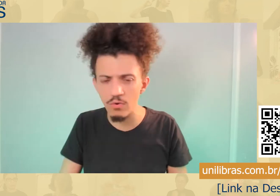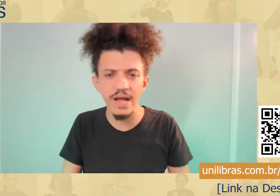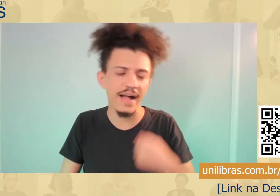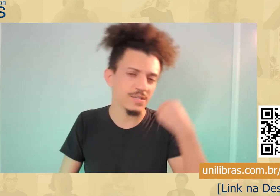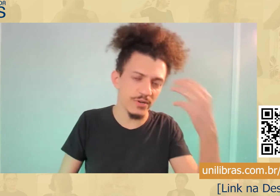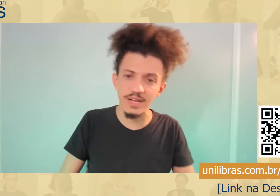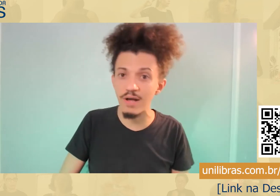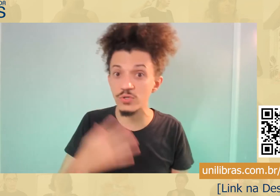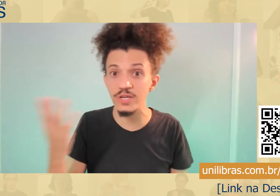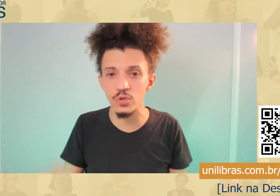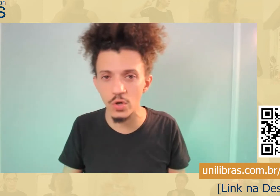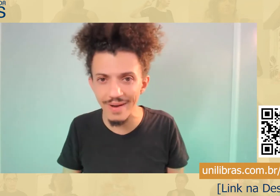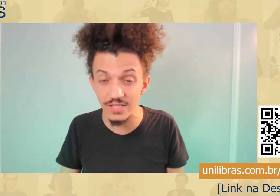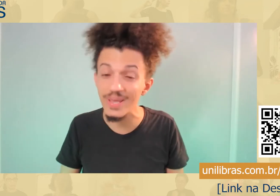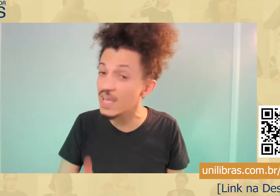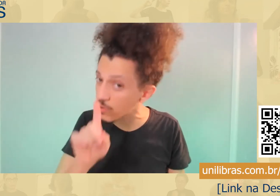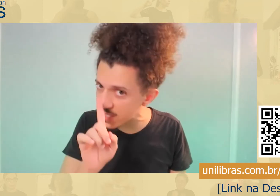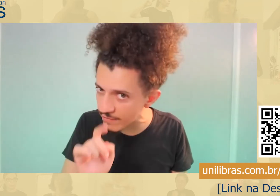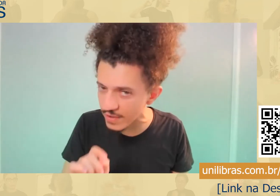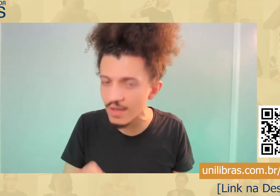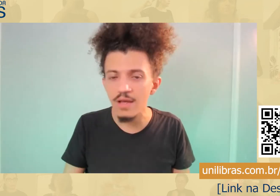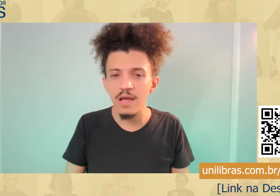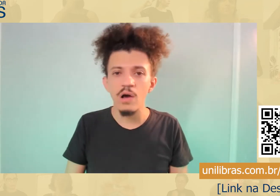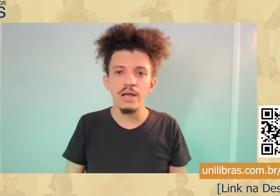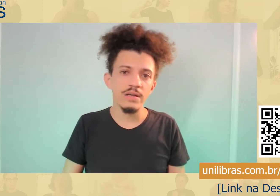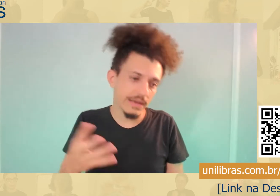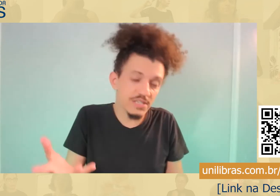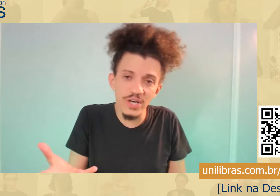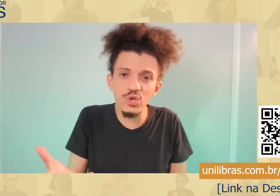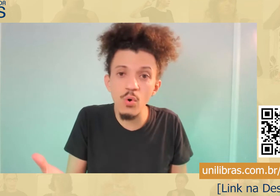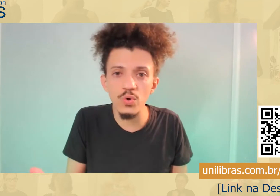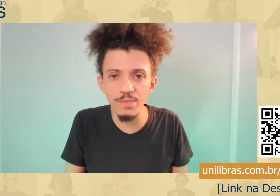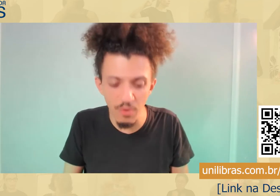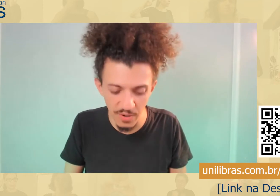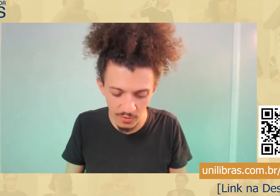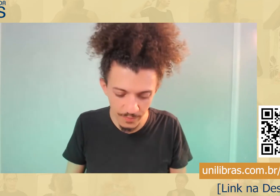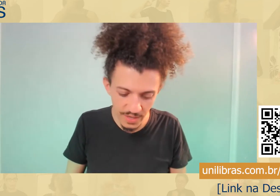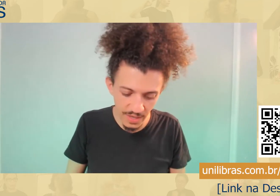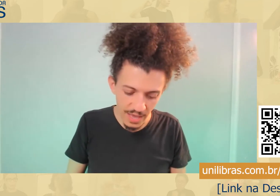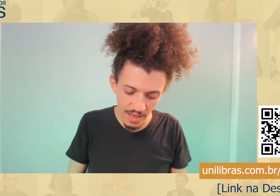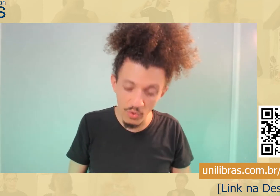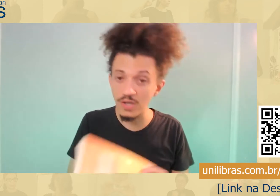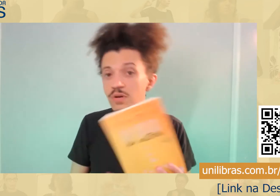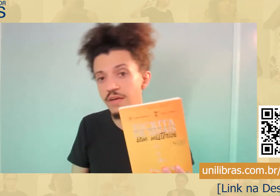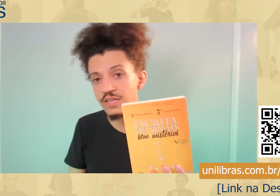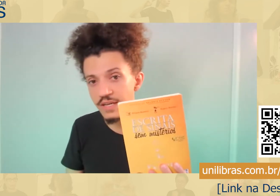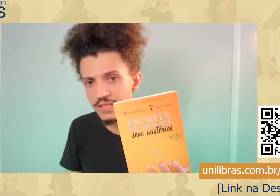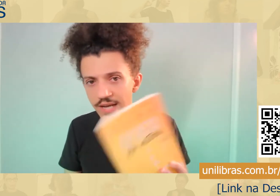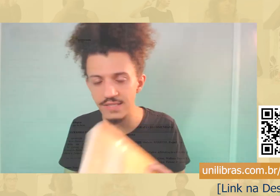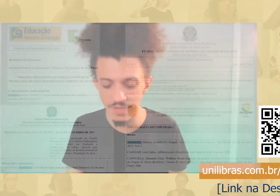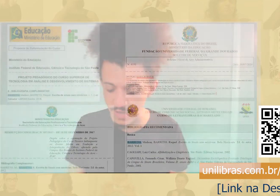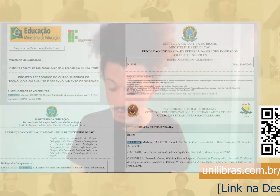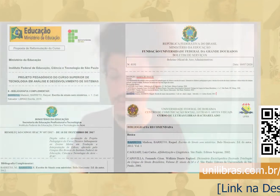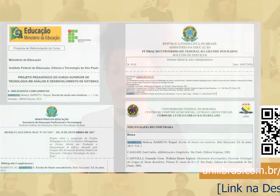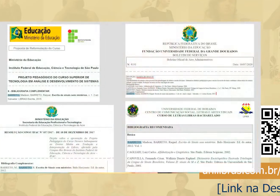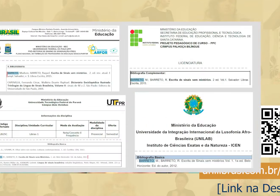Libras, faculdades, pós-graduações de todo o Brasil, inclusive questões de concurso público. E o nosso livro Escrita de